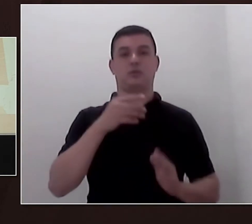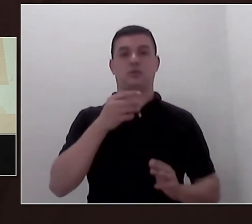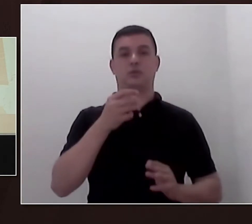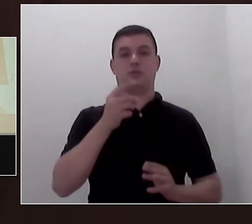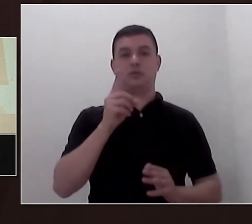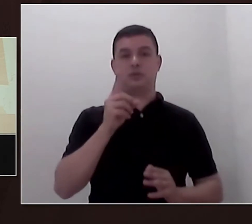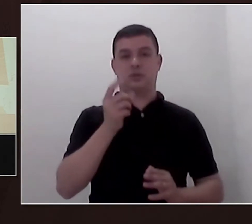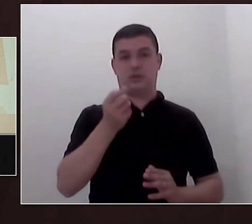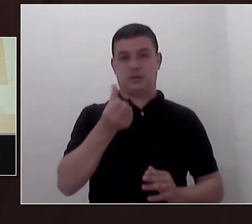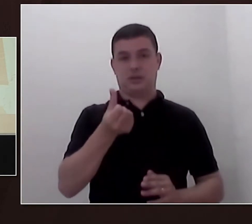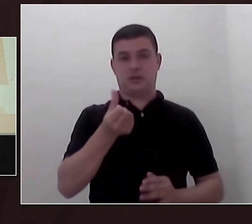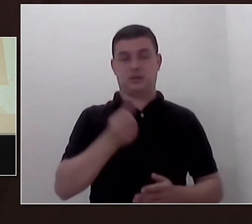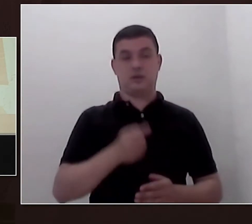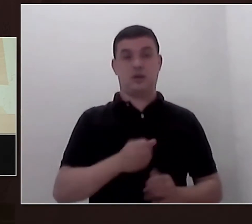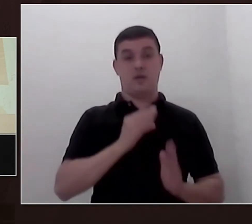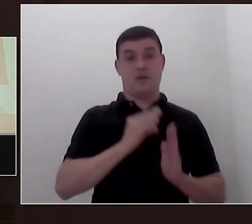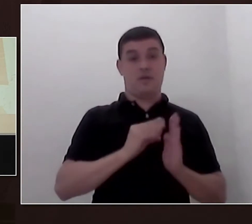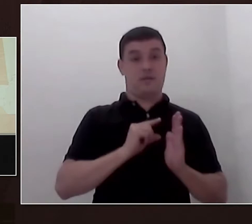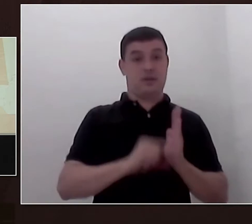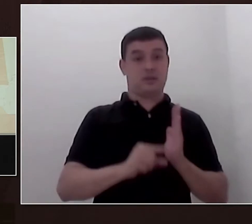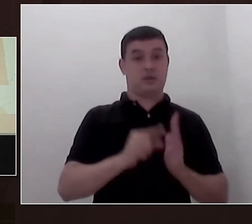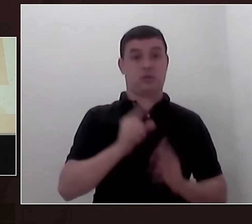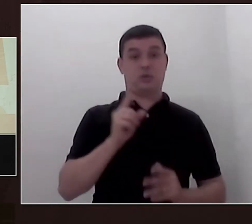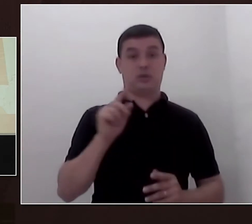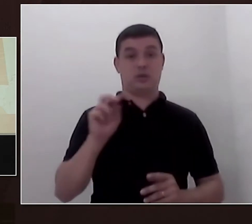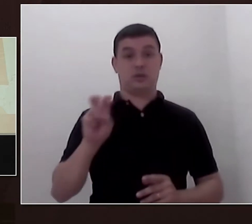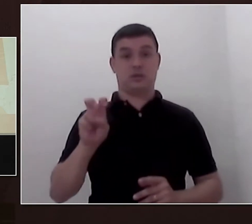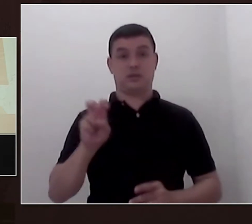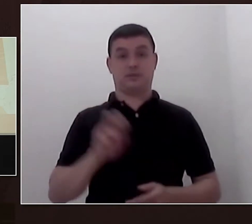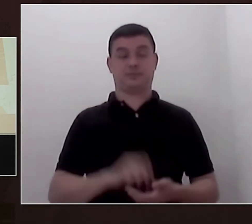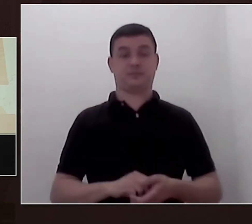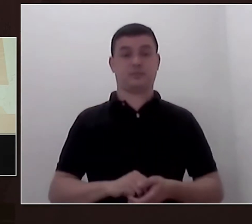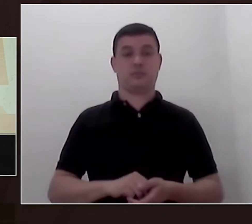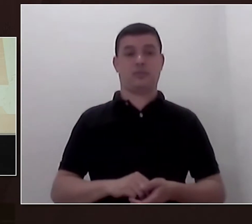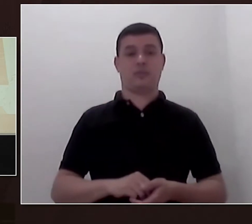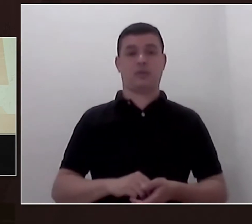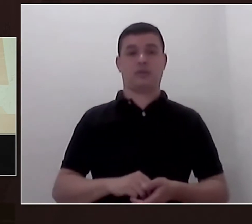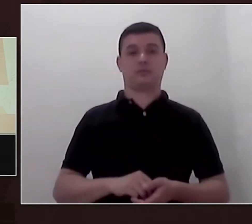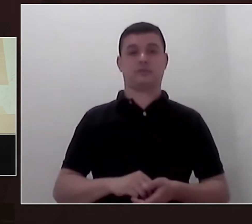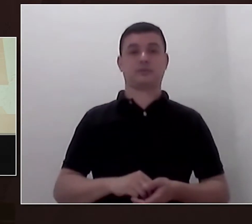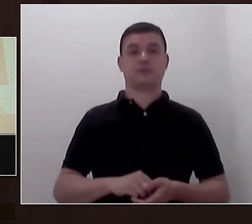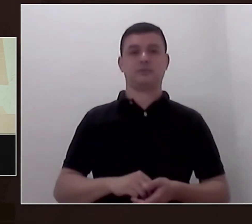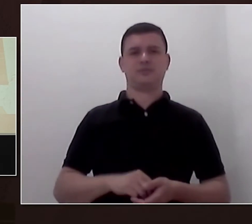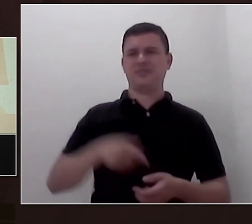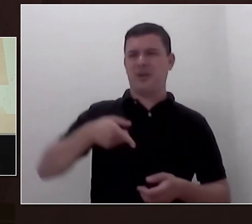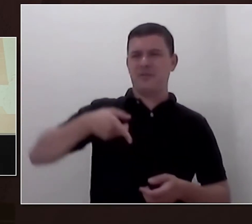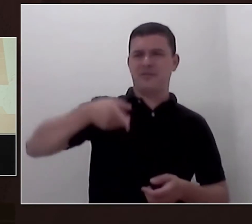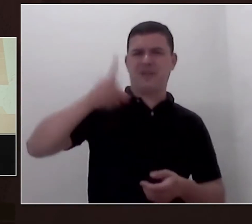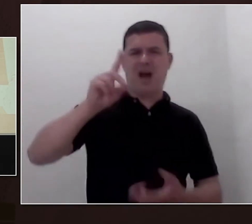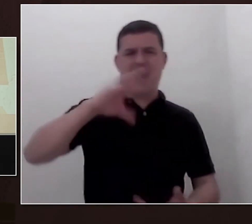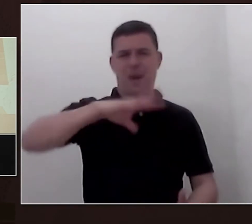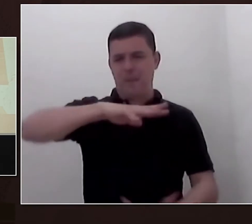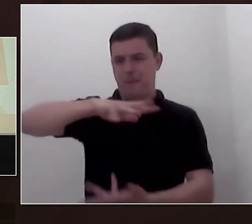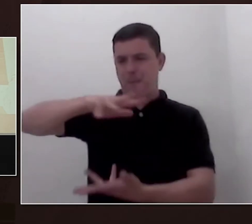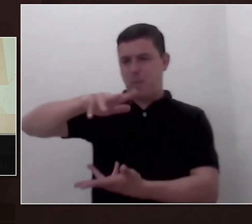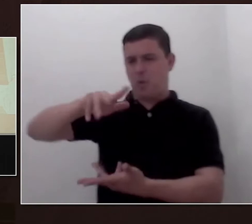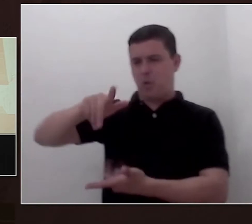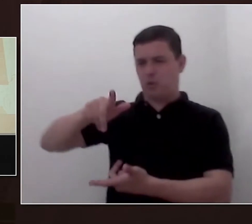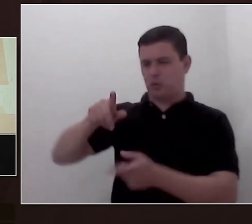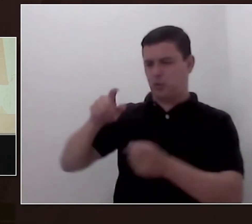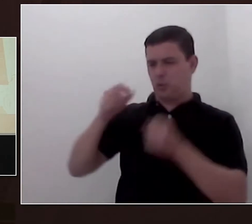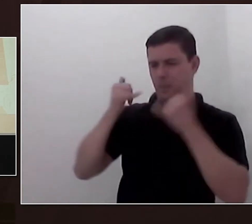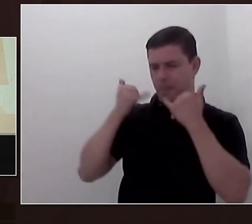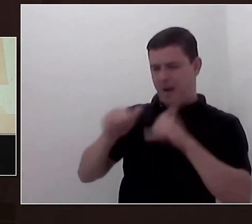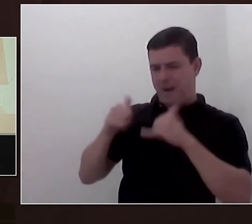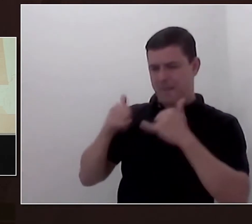Versículo 15, e disse-lhes: ide por todo o mundo e pregai o evangelho a